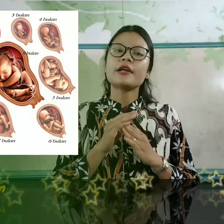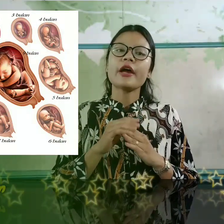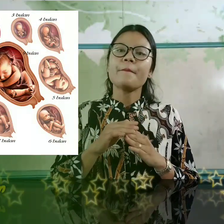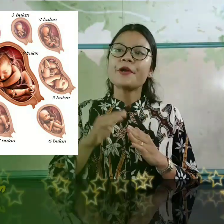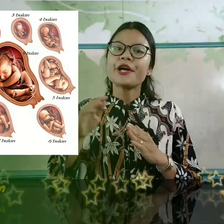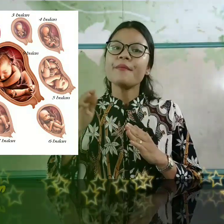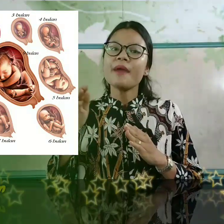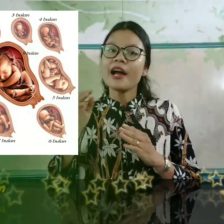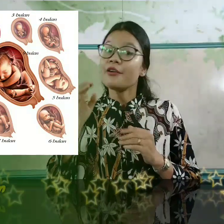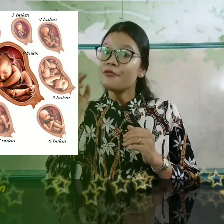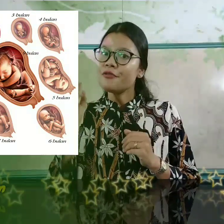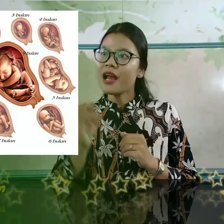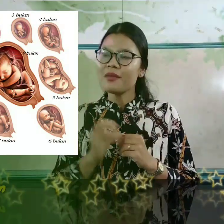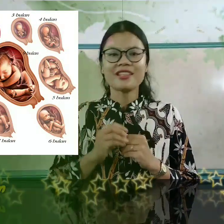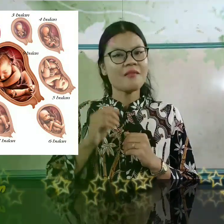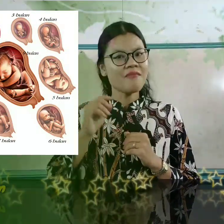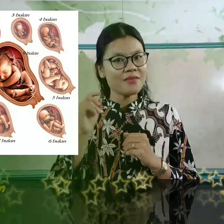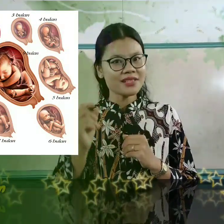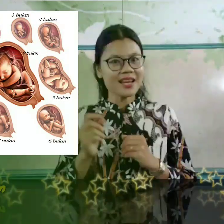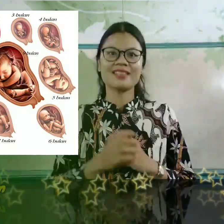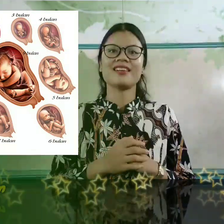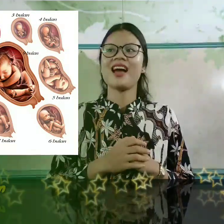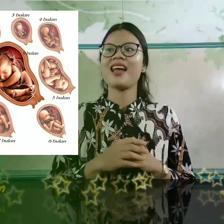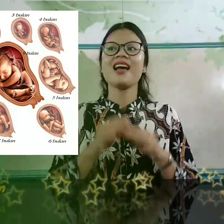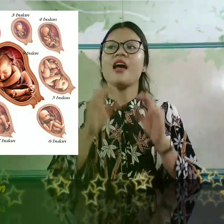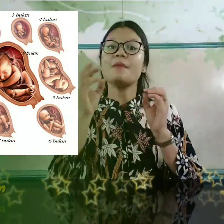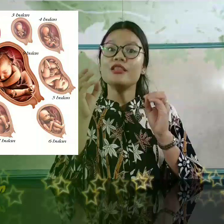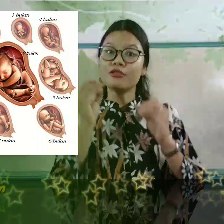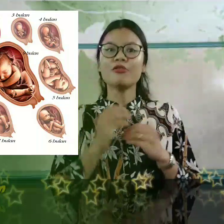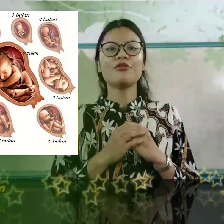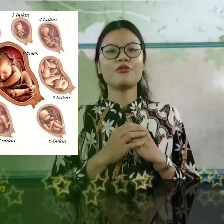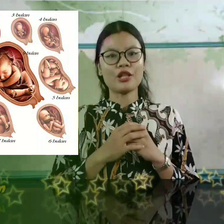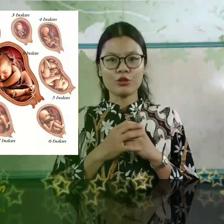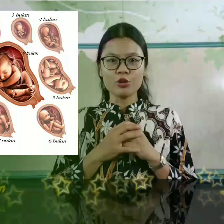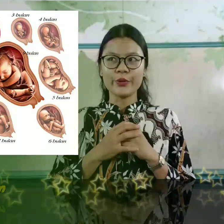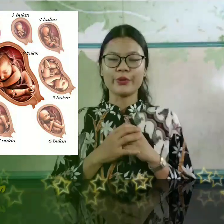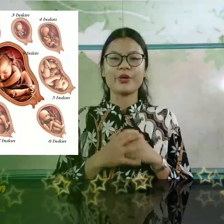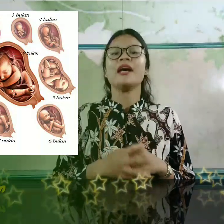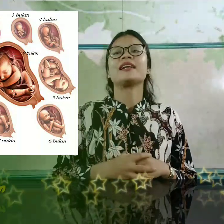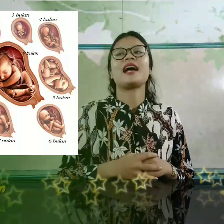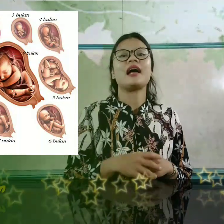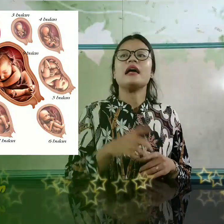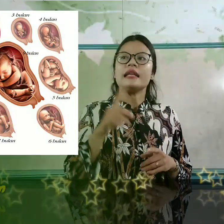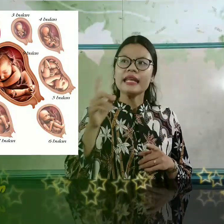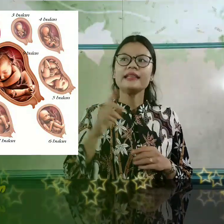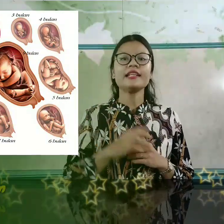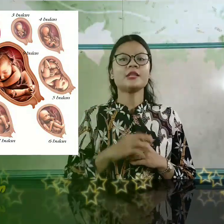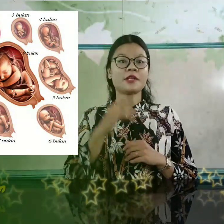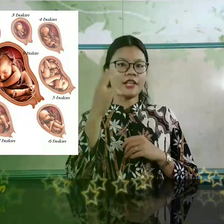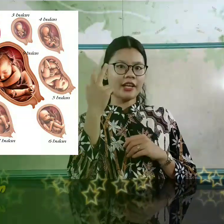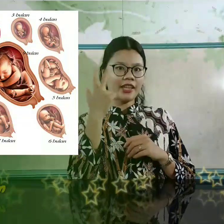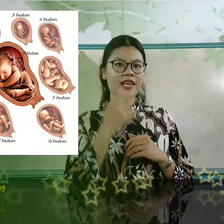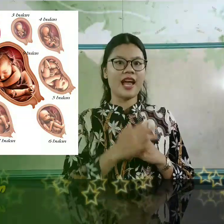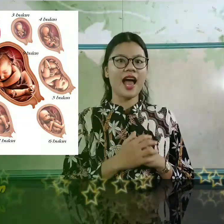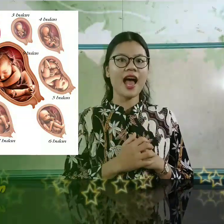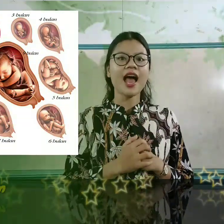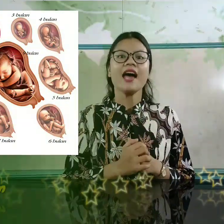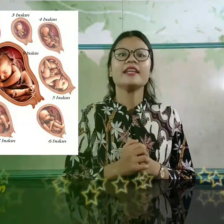namanya perkembangan ukuran, bertambah besar segala bentuk ukuran tubuh. Nah, di trimester ketiga,